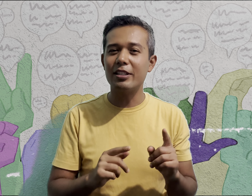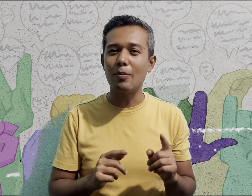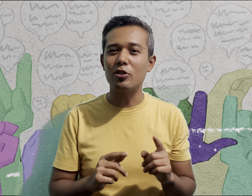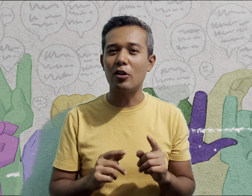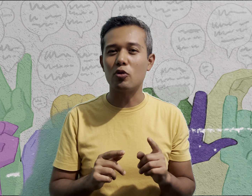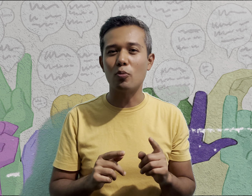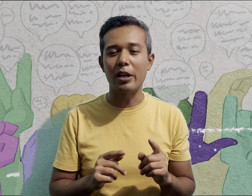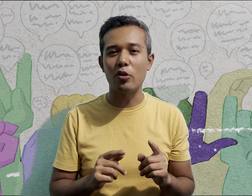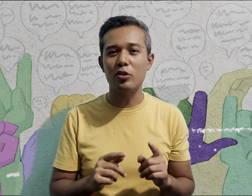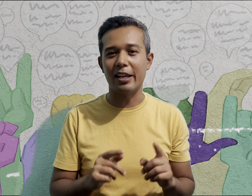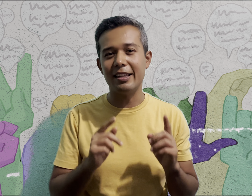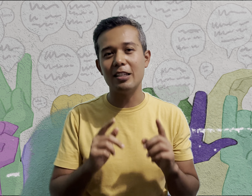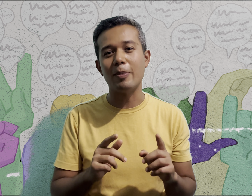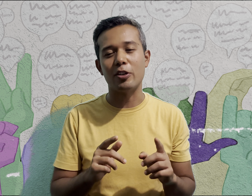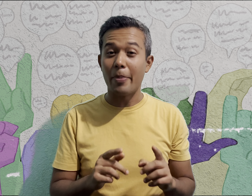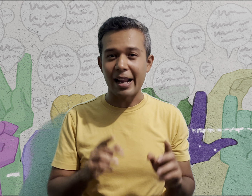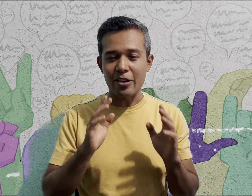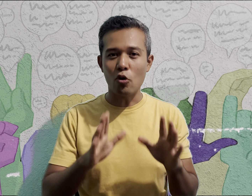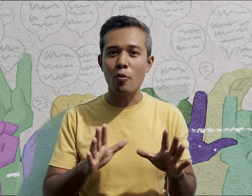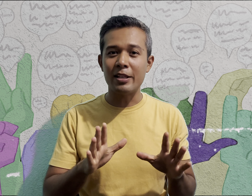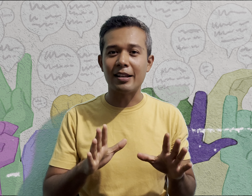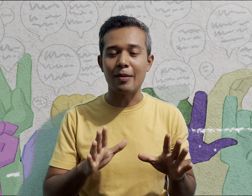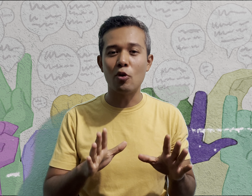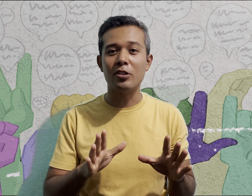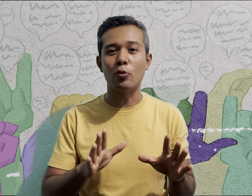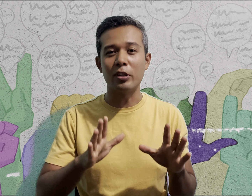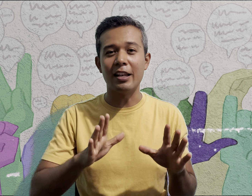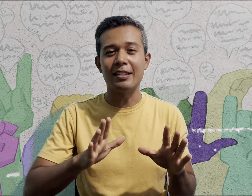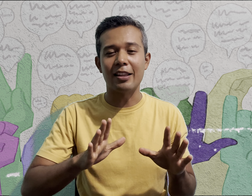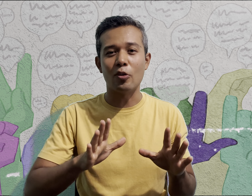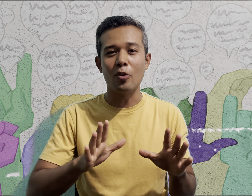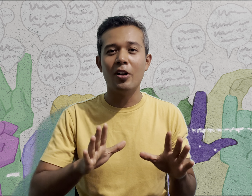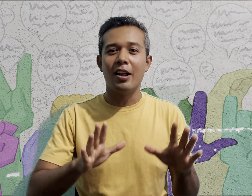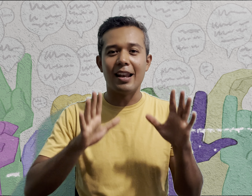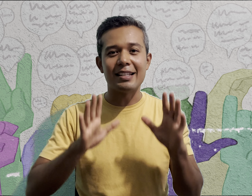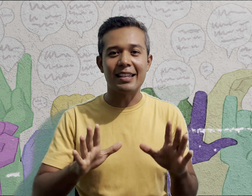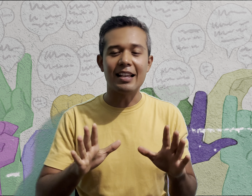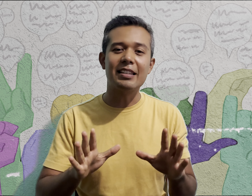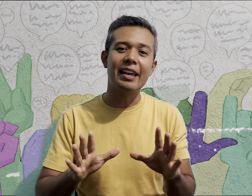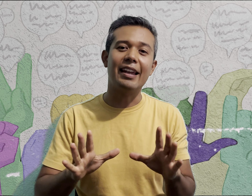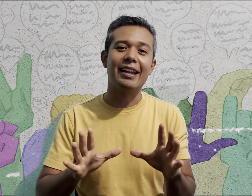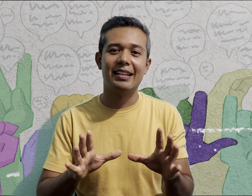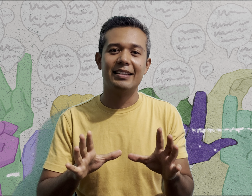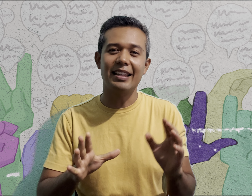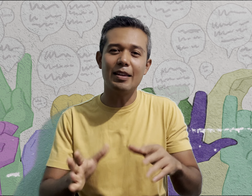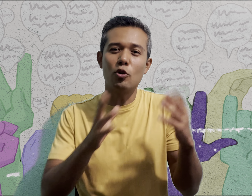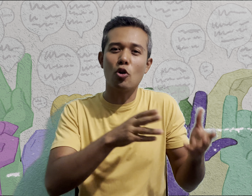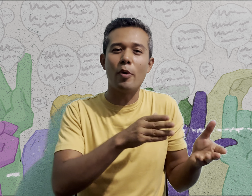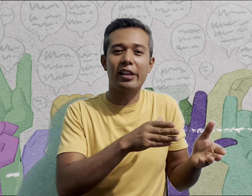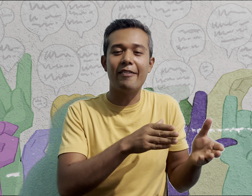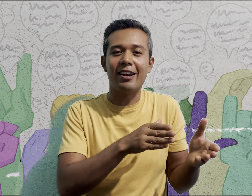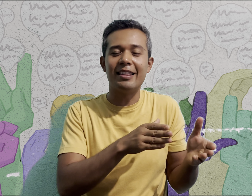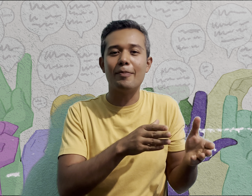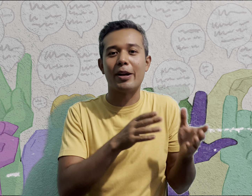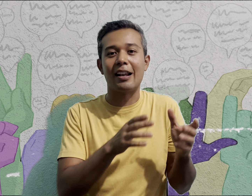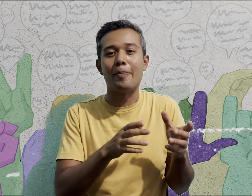estamos acostumbrados en español. Para ello comenzaremos utilizando las señas que tenemos como equivalente para la